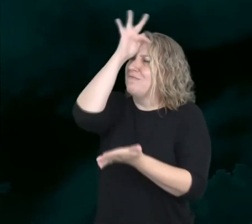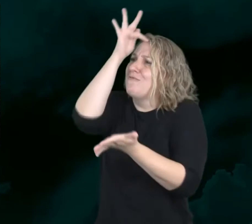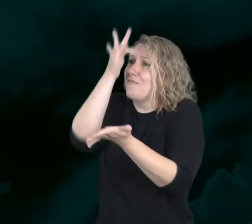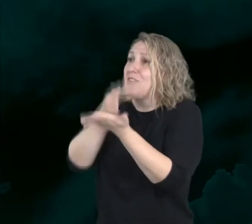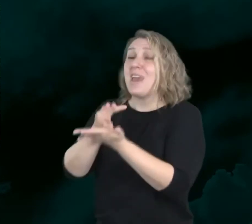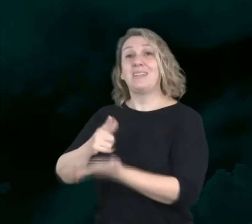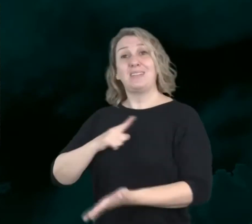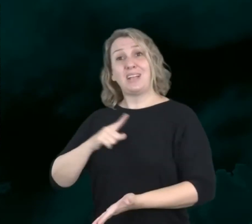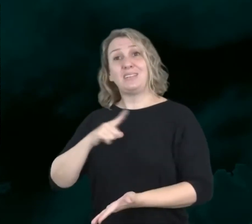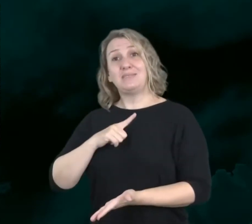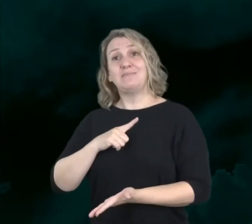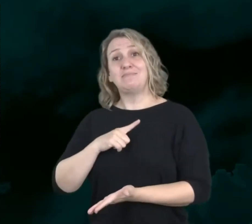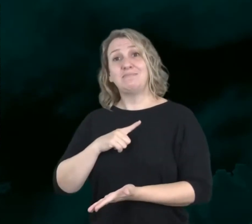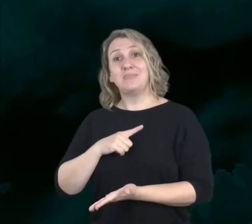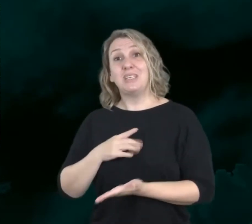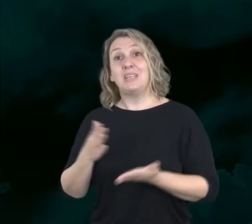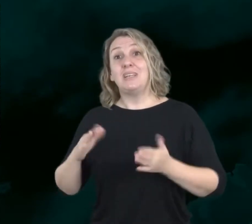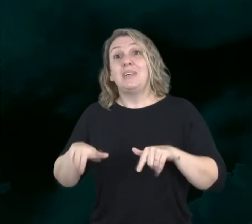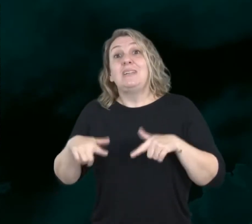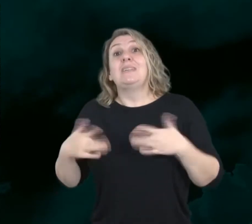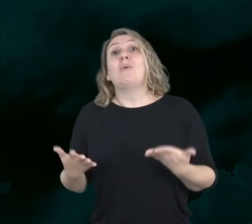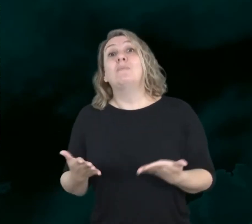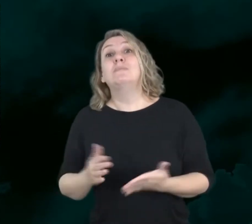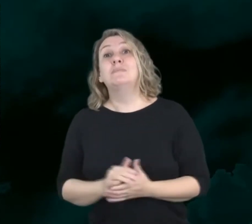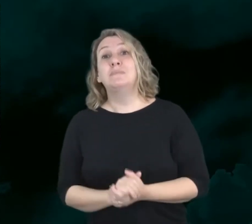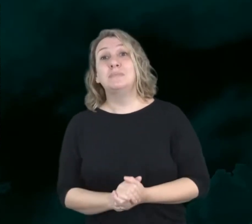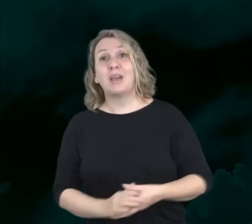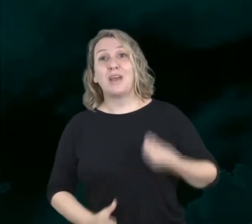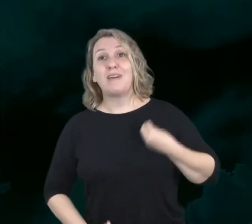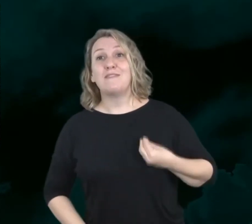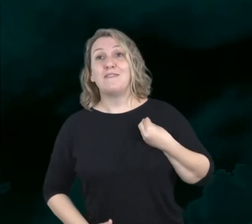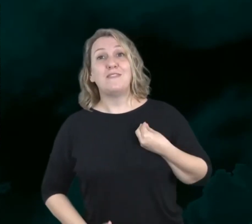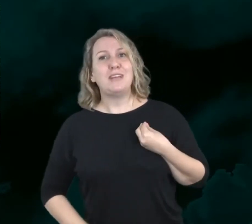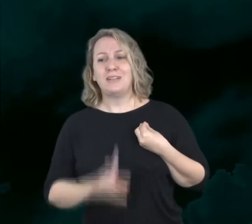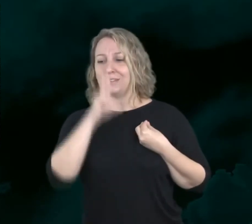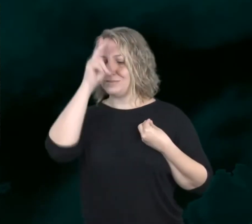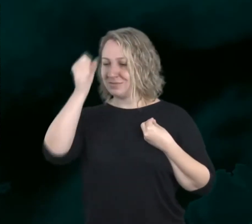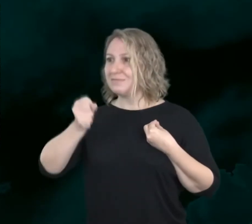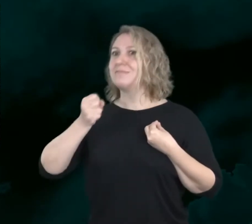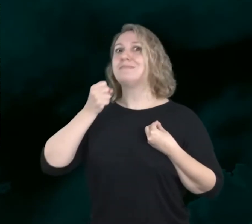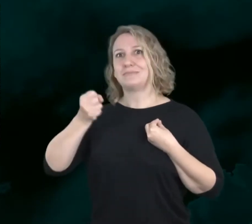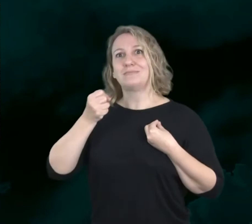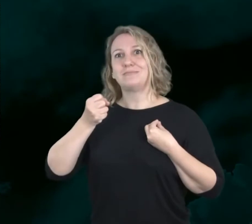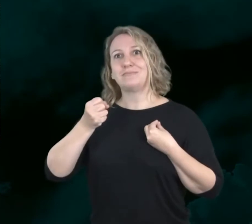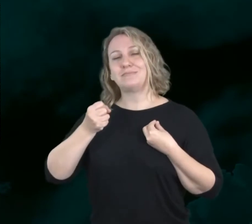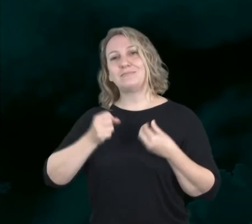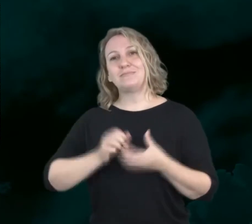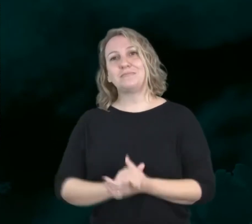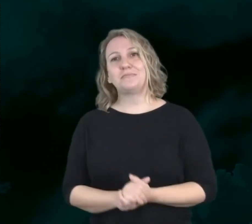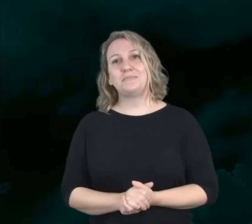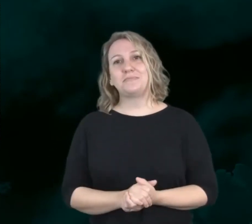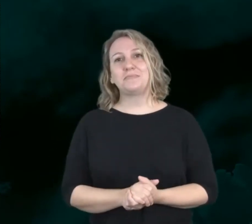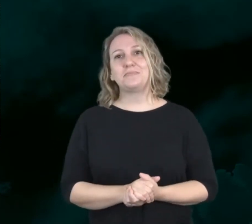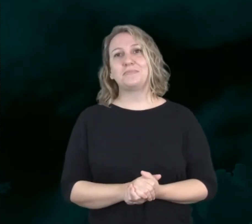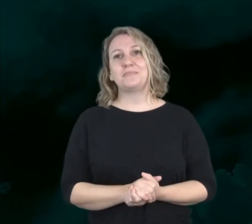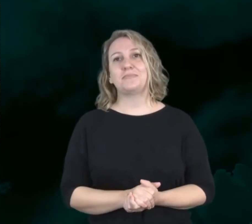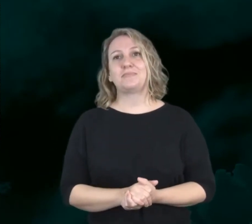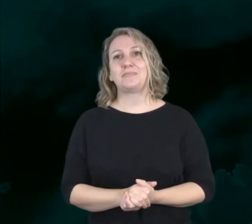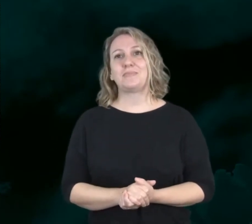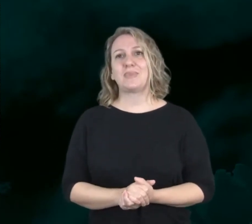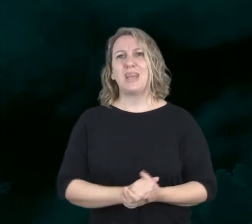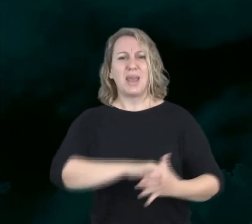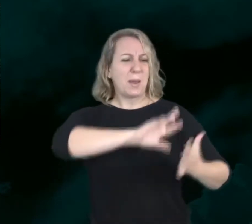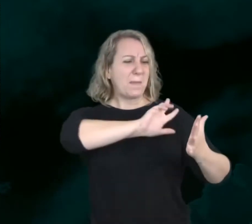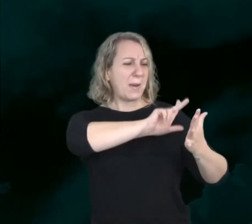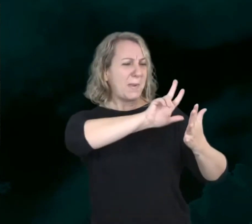vai viver diferentemente, você vai viver com muitas riquezas espirituais. E o que vai acontecer? Você vai se encher